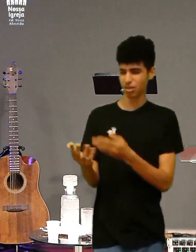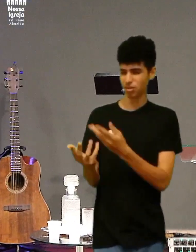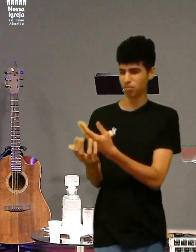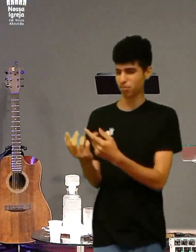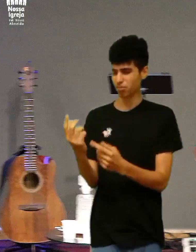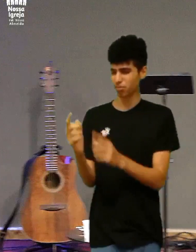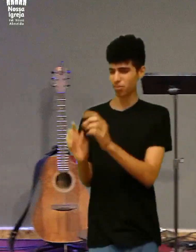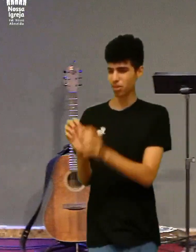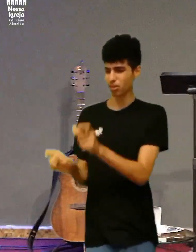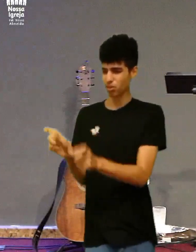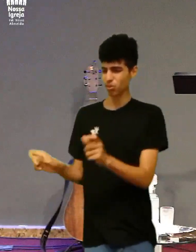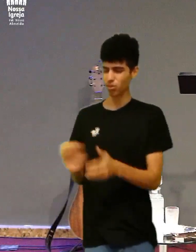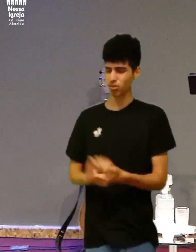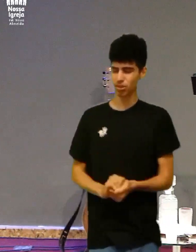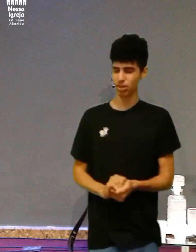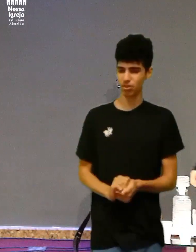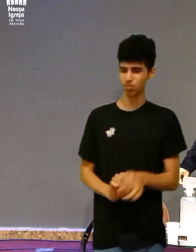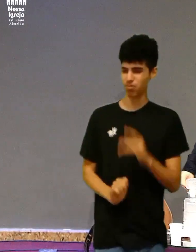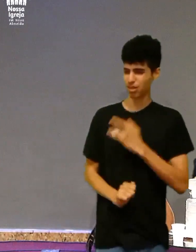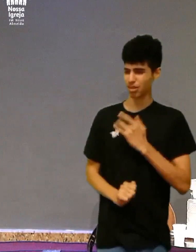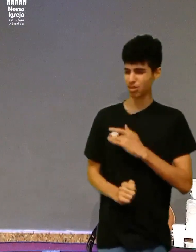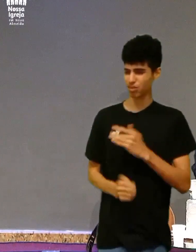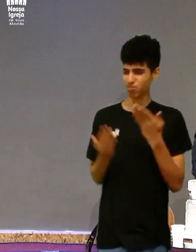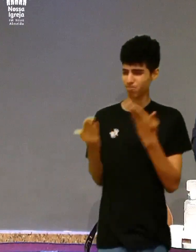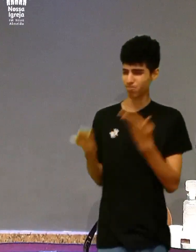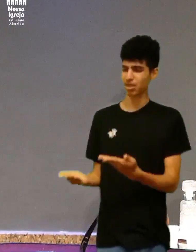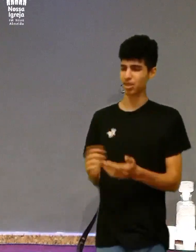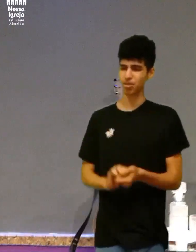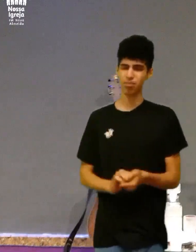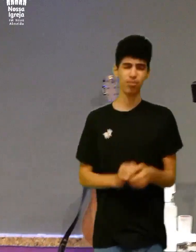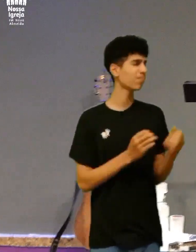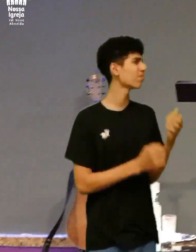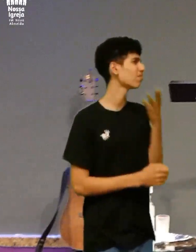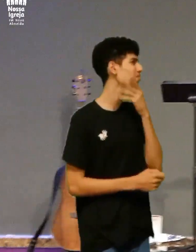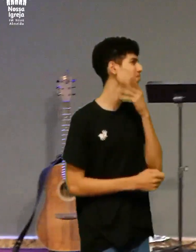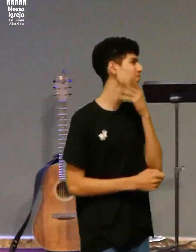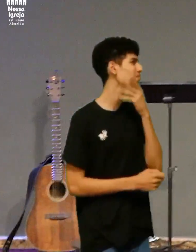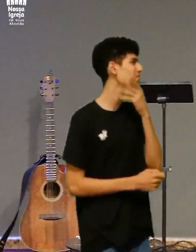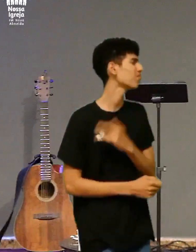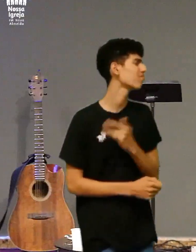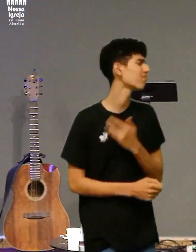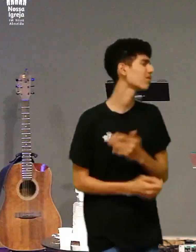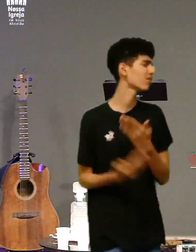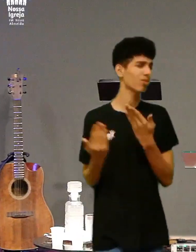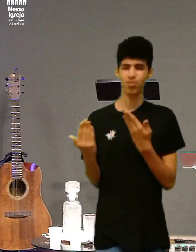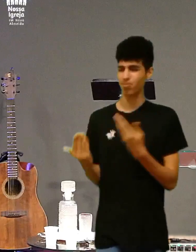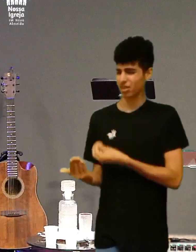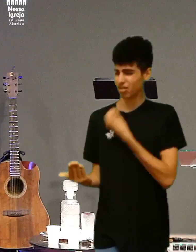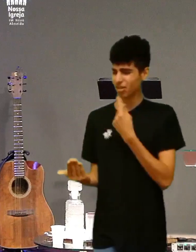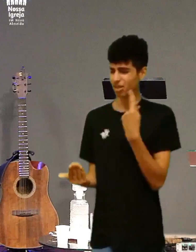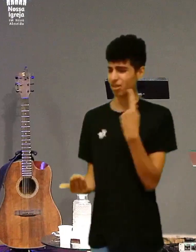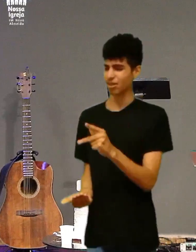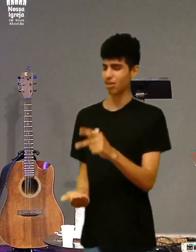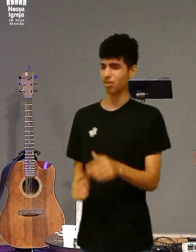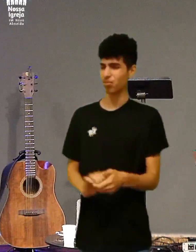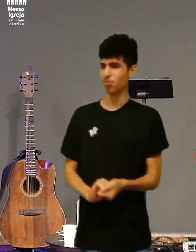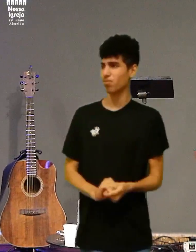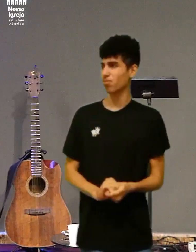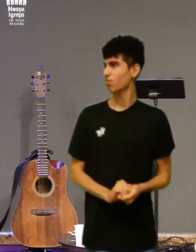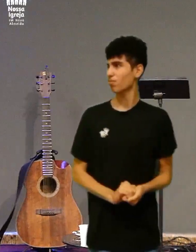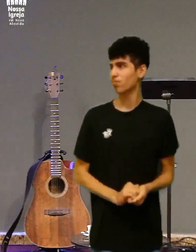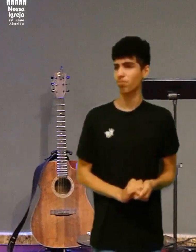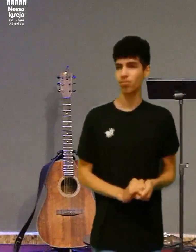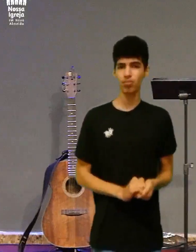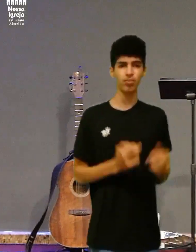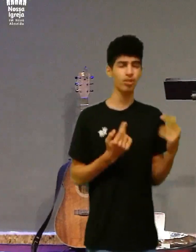abandonaram o caminho, meu Deus. Tem misericórdia deles, assim como aquele garoto de joelho, nós